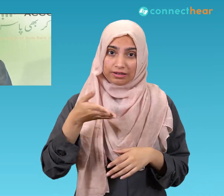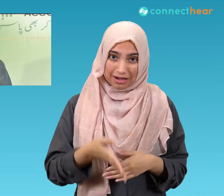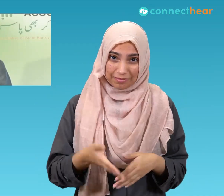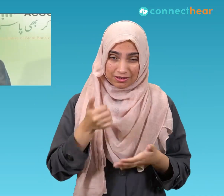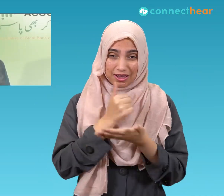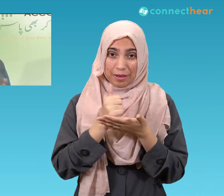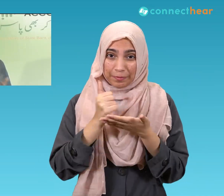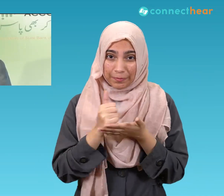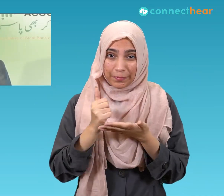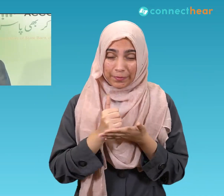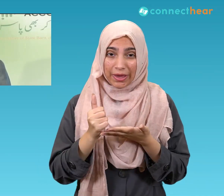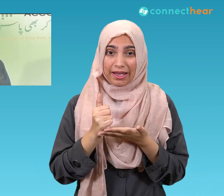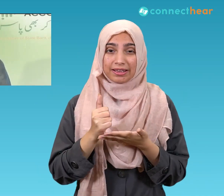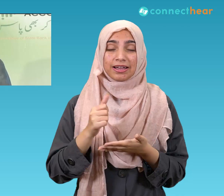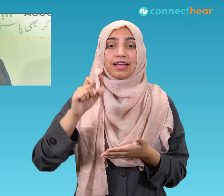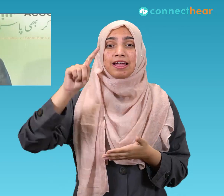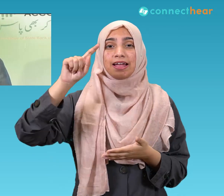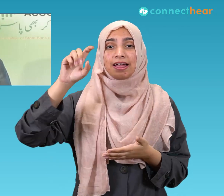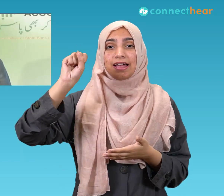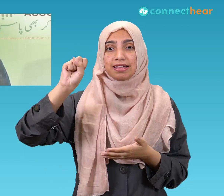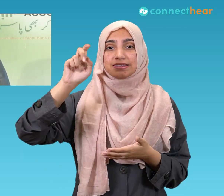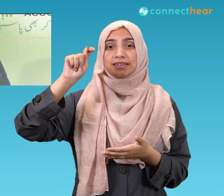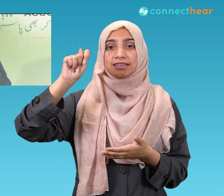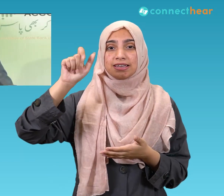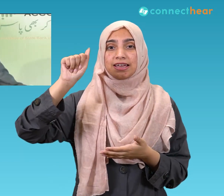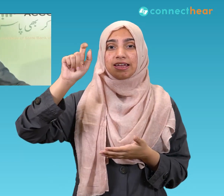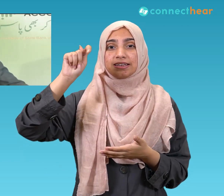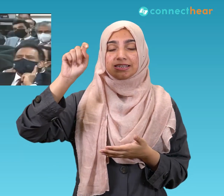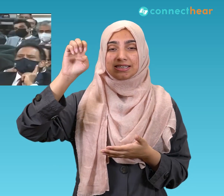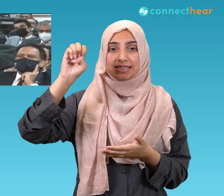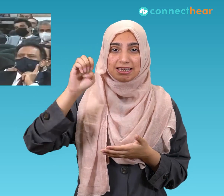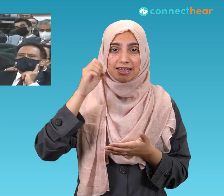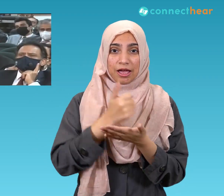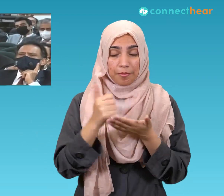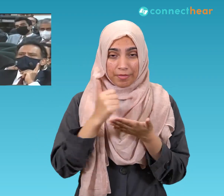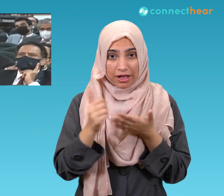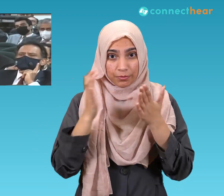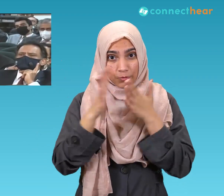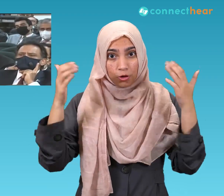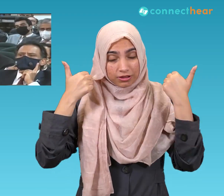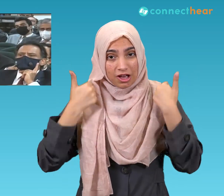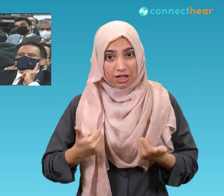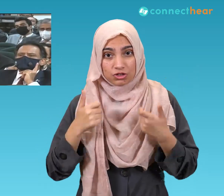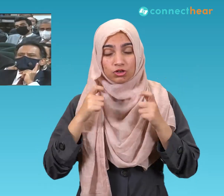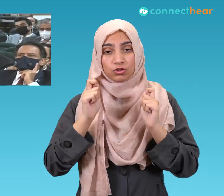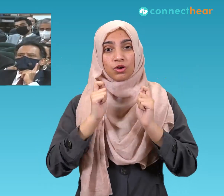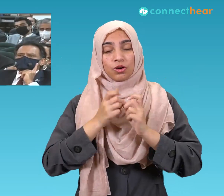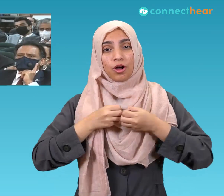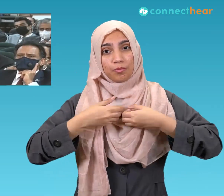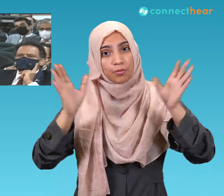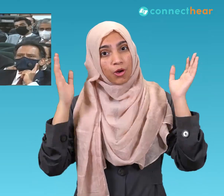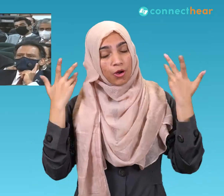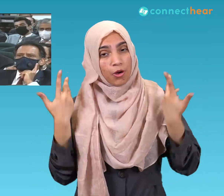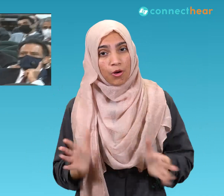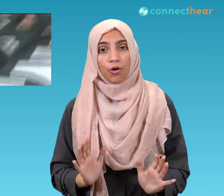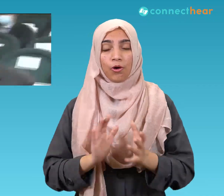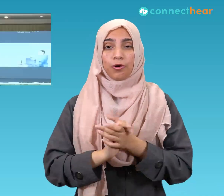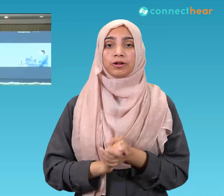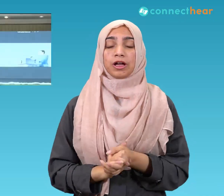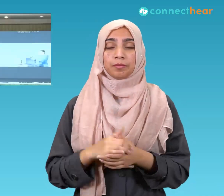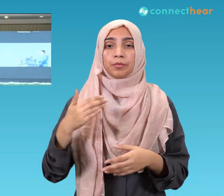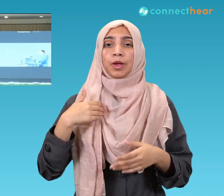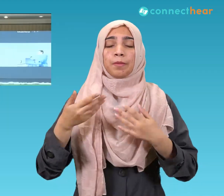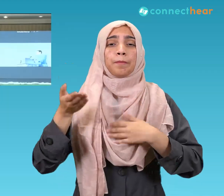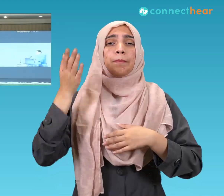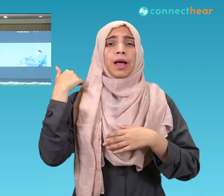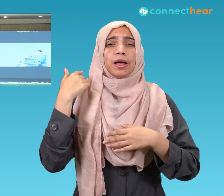آج اس لیے آپ کو رضا خراج تحسین پیش کرنا چاہتا ہوں کہ میں آتے ساتھ ہی پہلے دن سے شروع ہوا تھا کہ